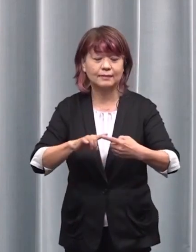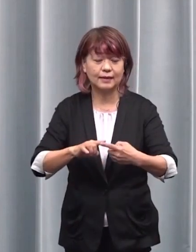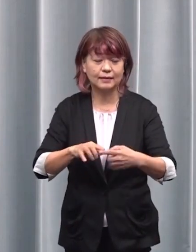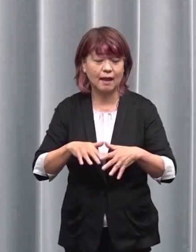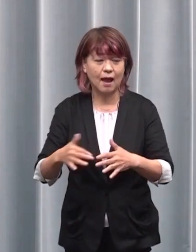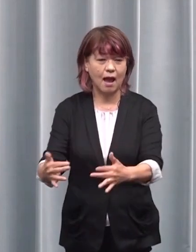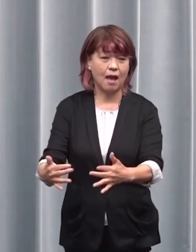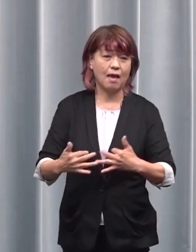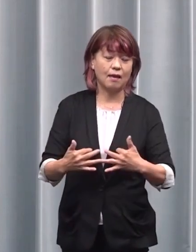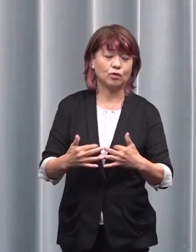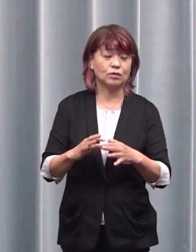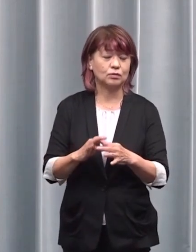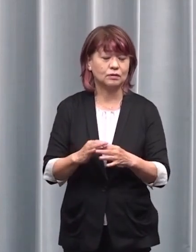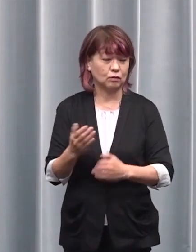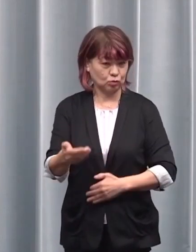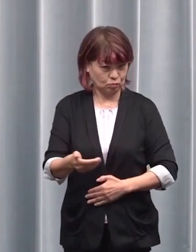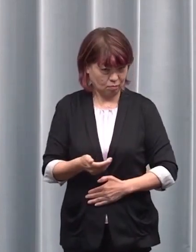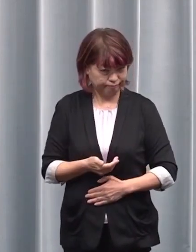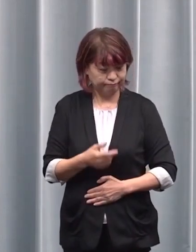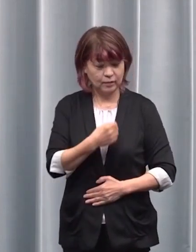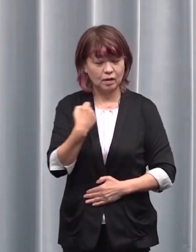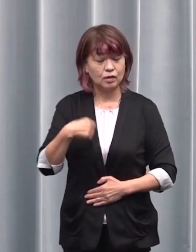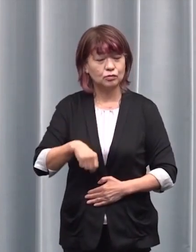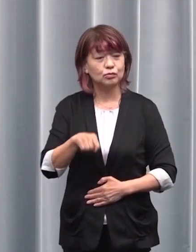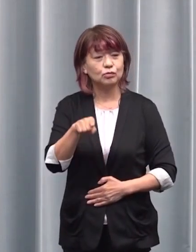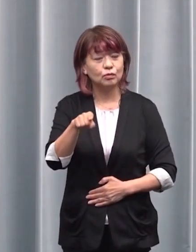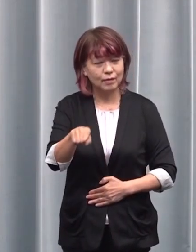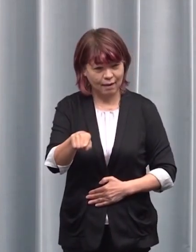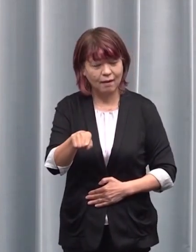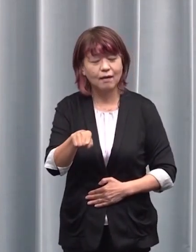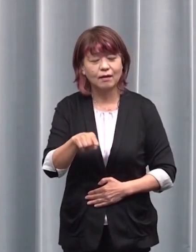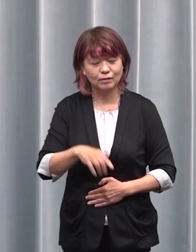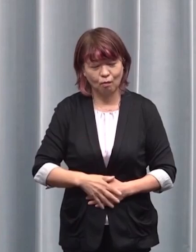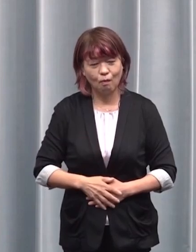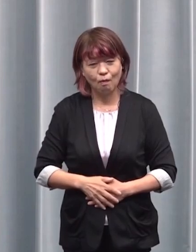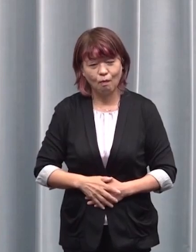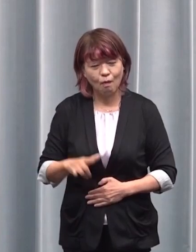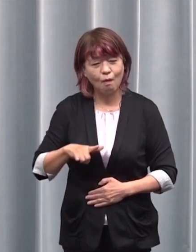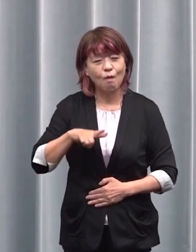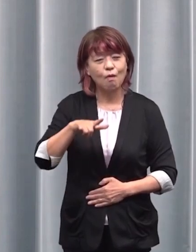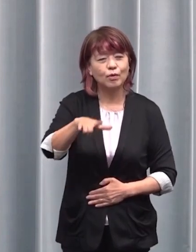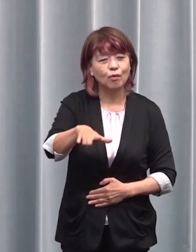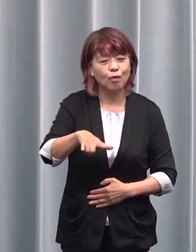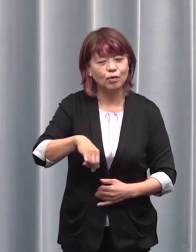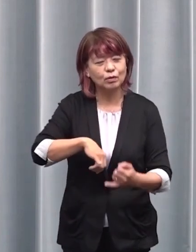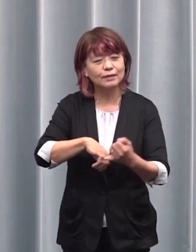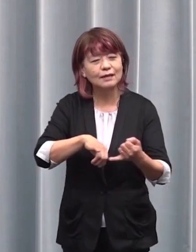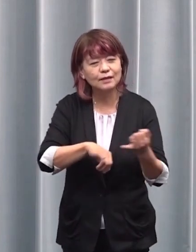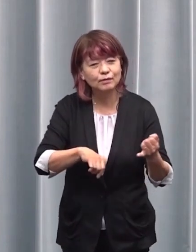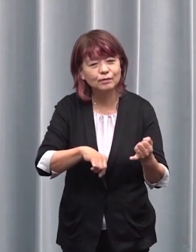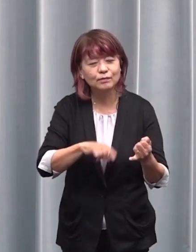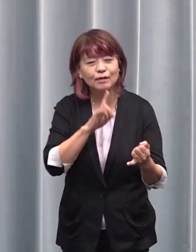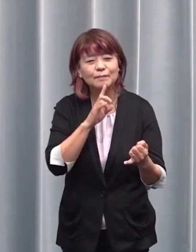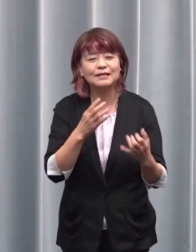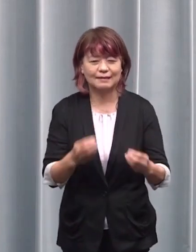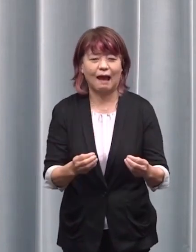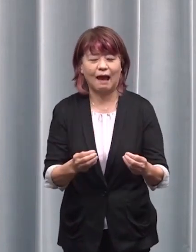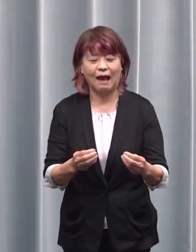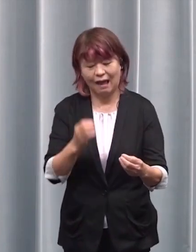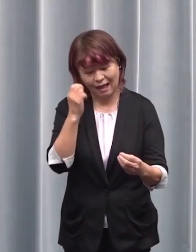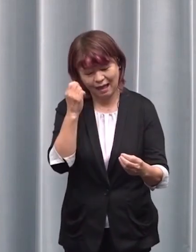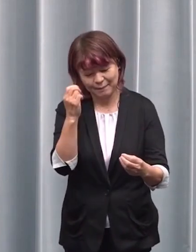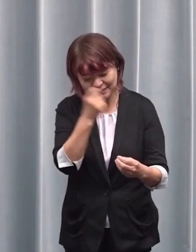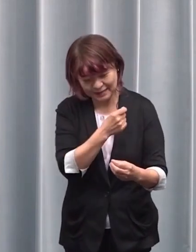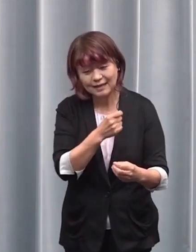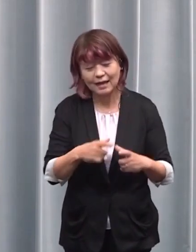問について、中国への旅行のキャンセルと発言いたしましたが、正しくは日本への旅行のキャンセルであります